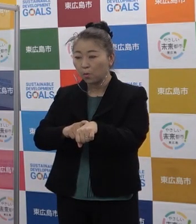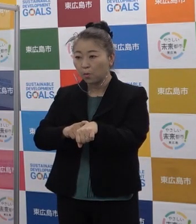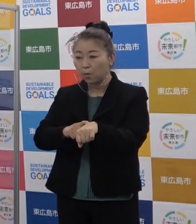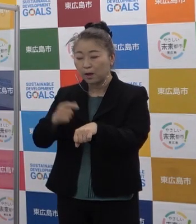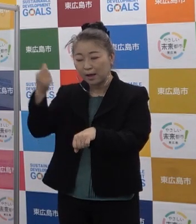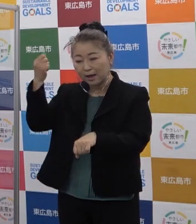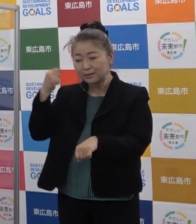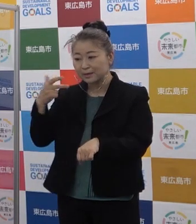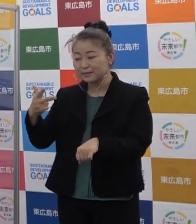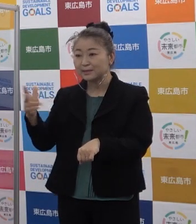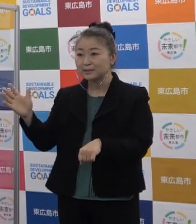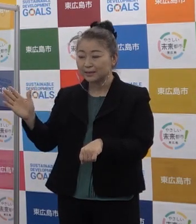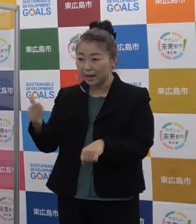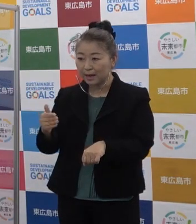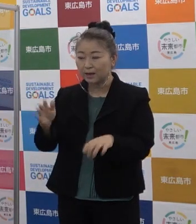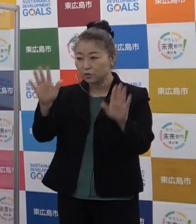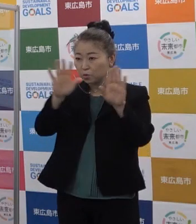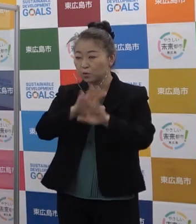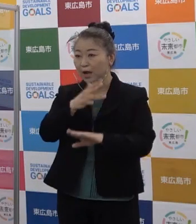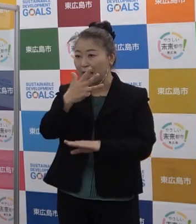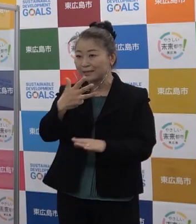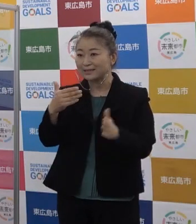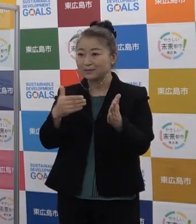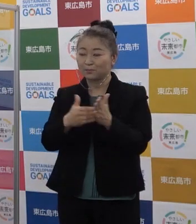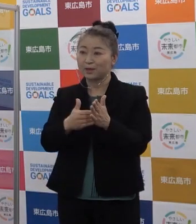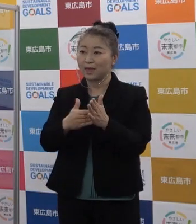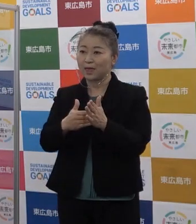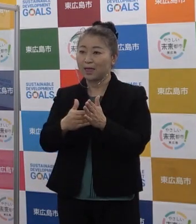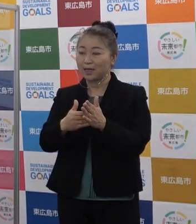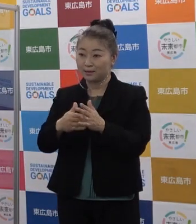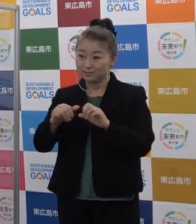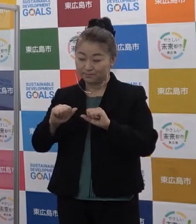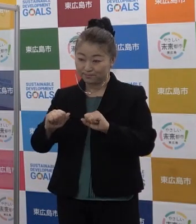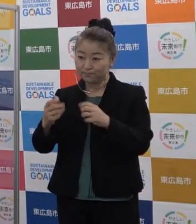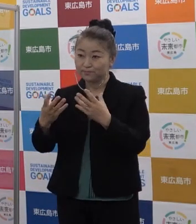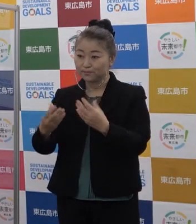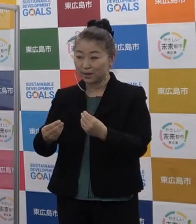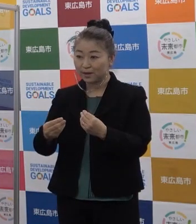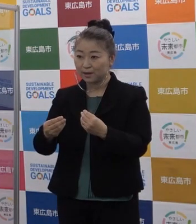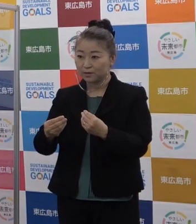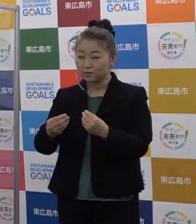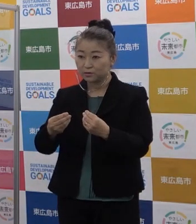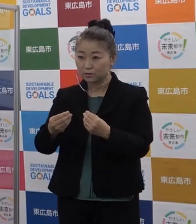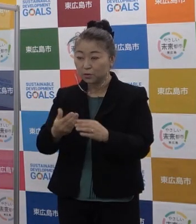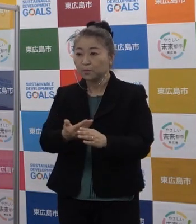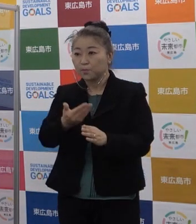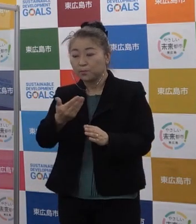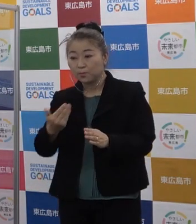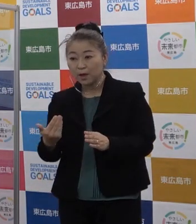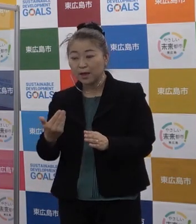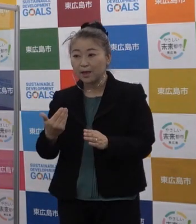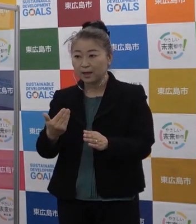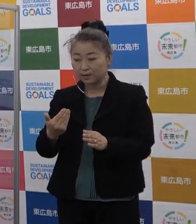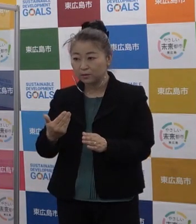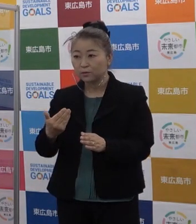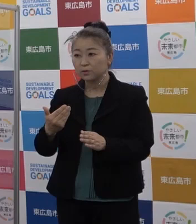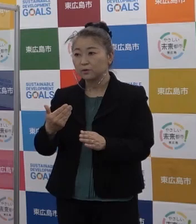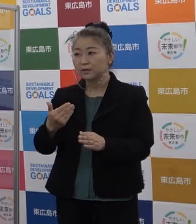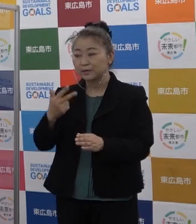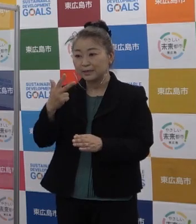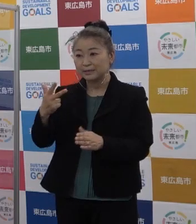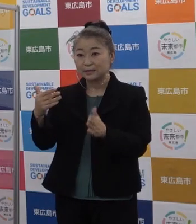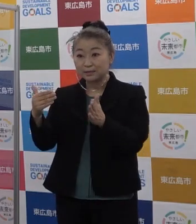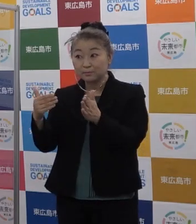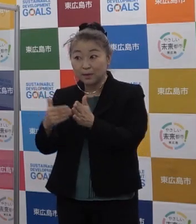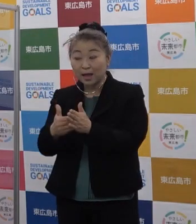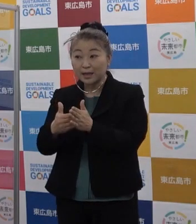朝7時から夜8時までということにしていたわけでありますが、抽選は、それを1時間繰り上げるという対応を取り